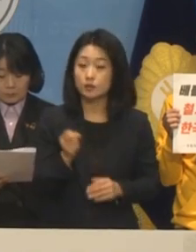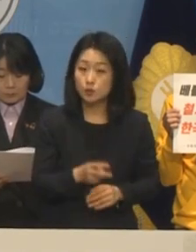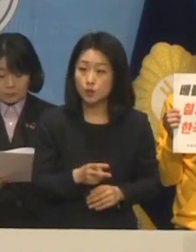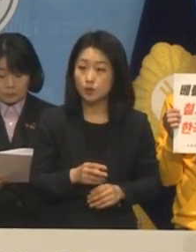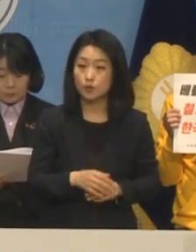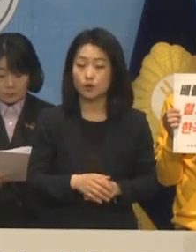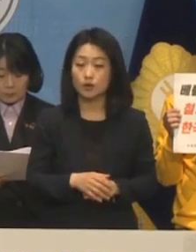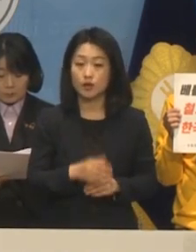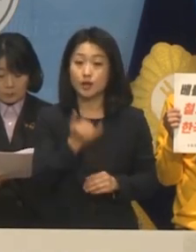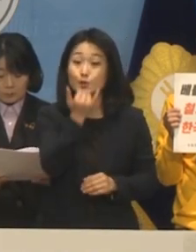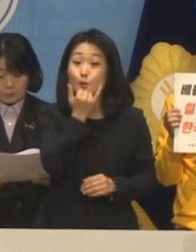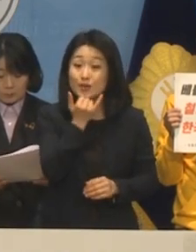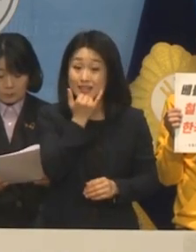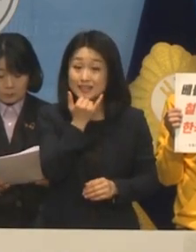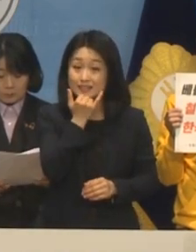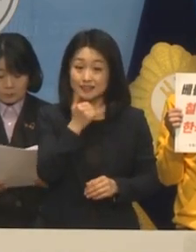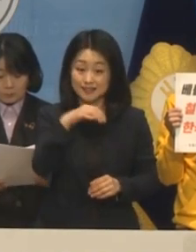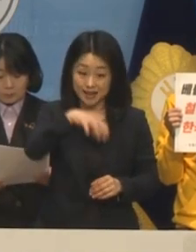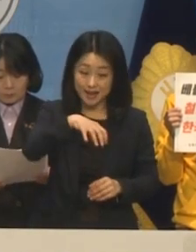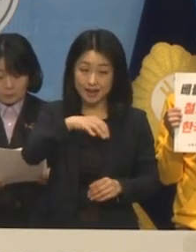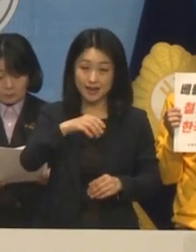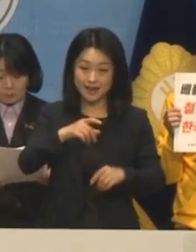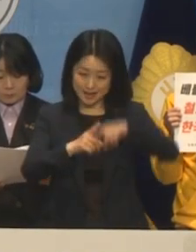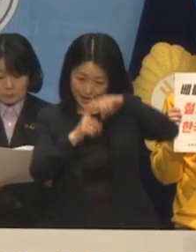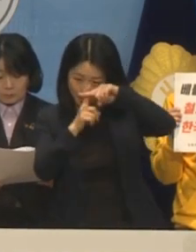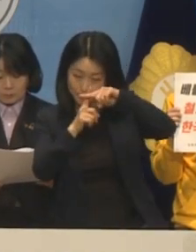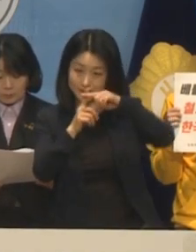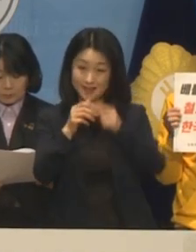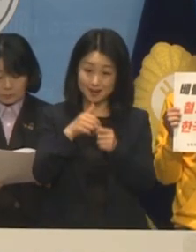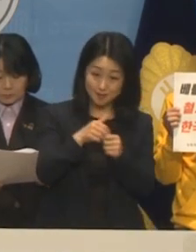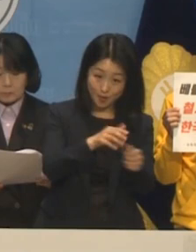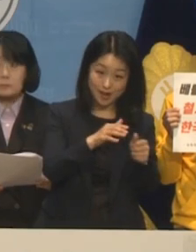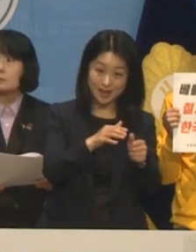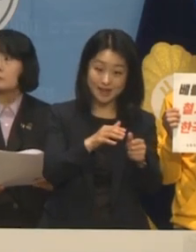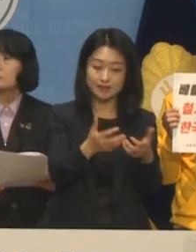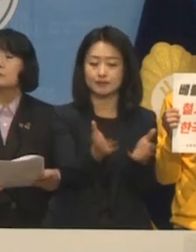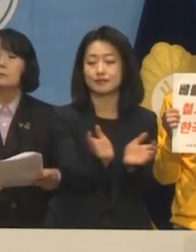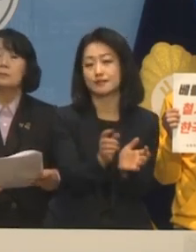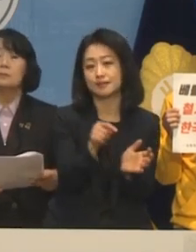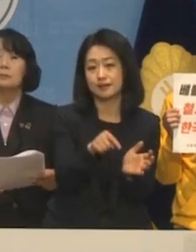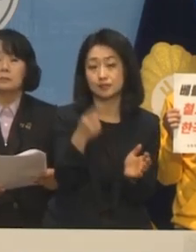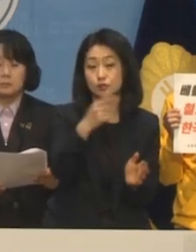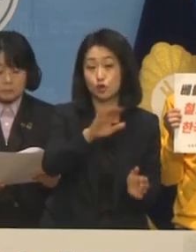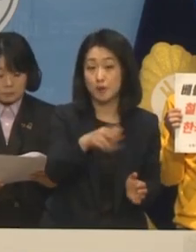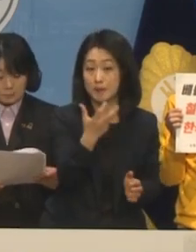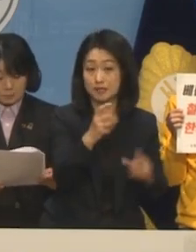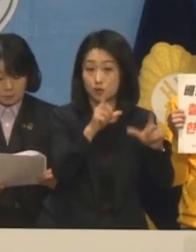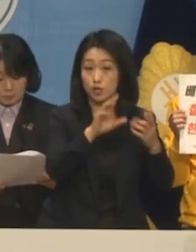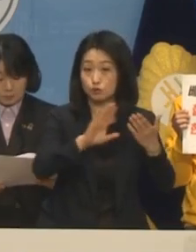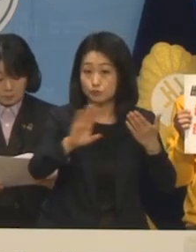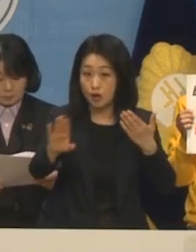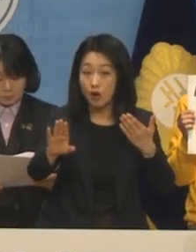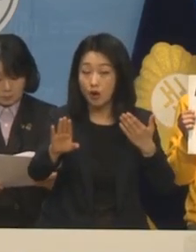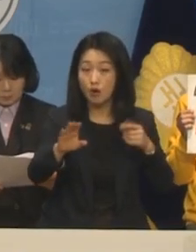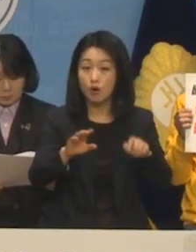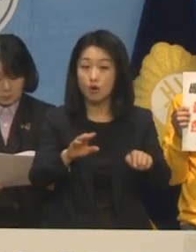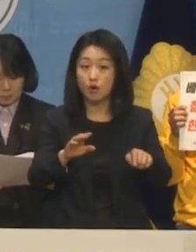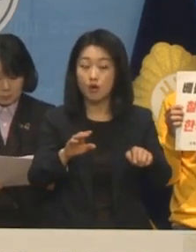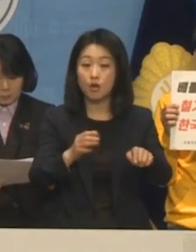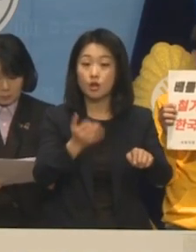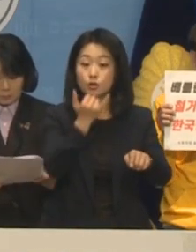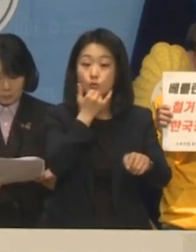파독 간호사들을 중심으로 구성된 제독 한국 여성 모임은 1980년대 후반부터